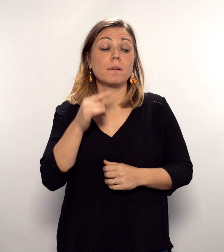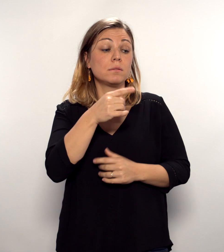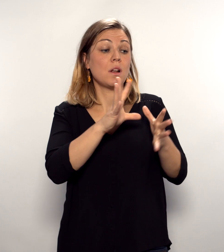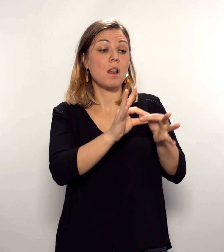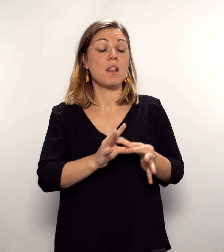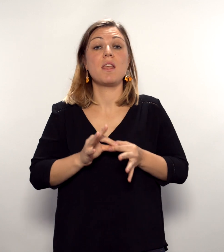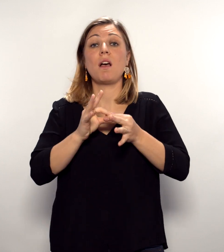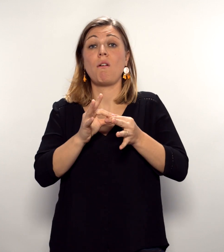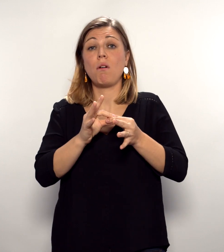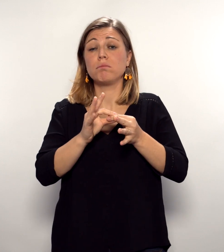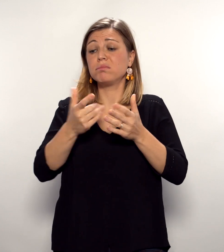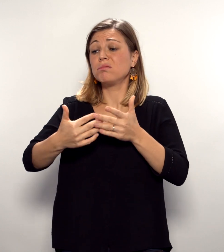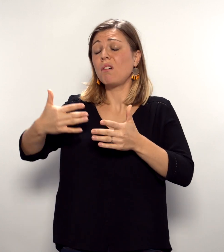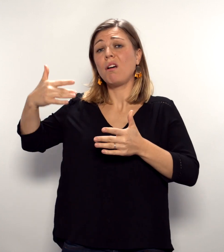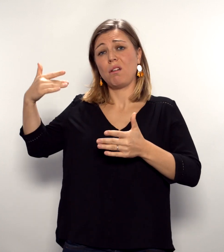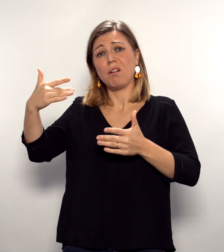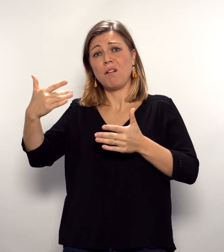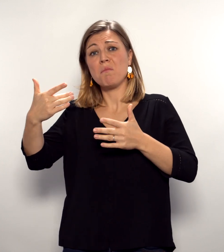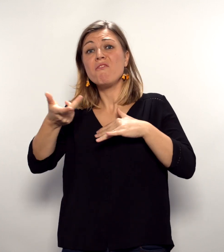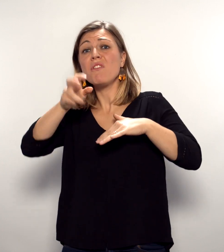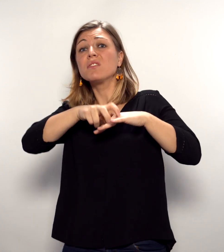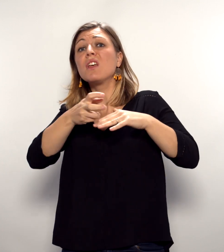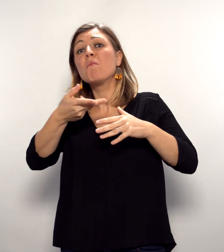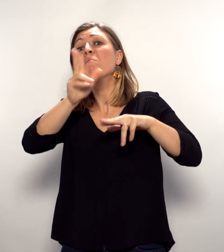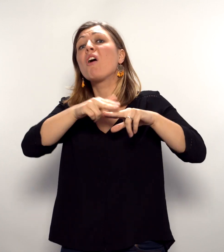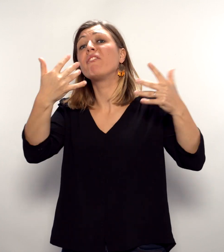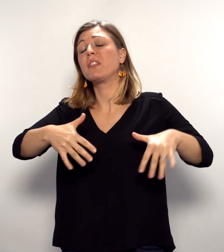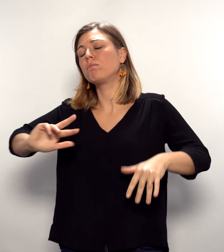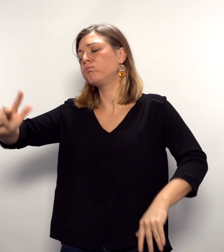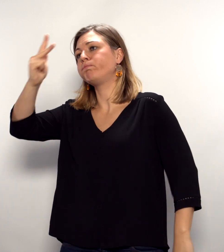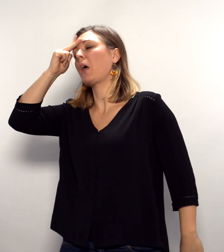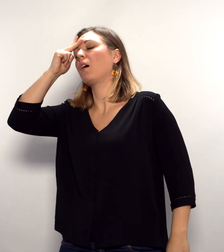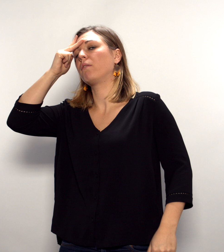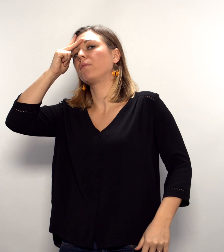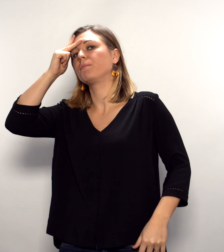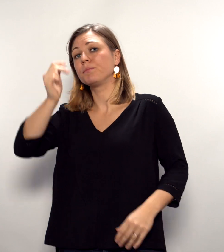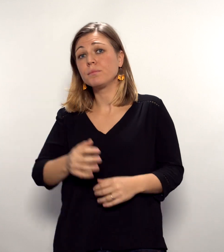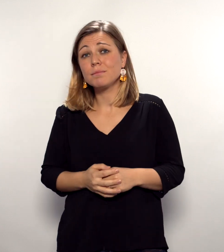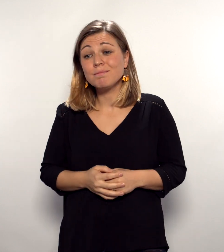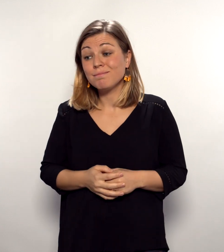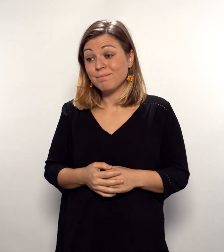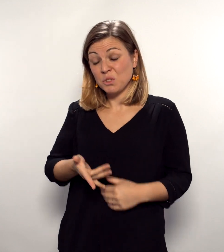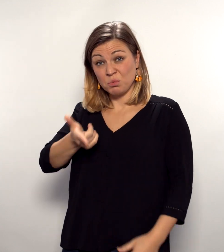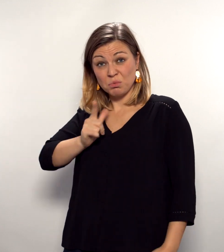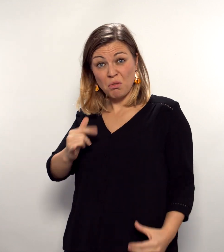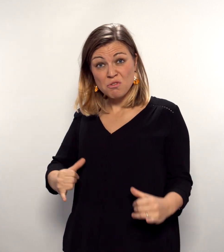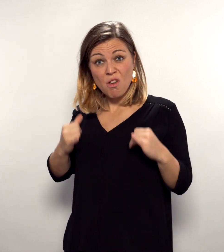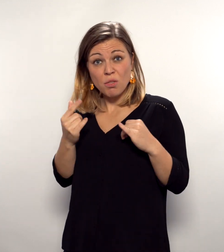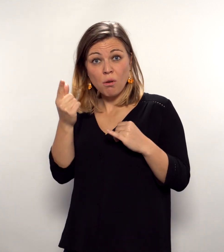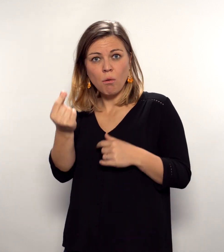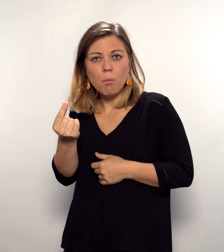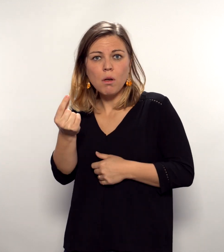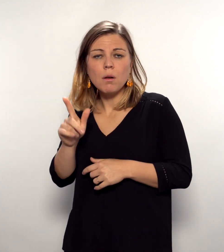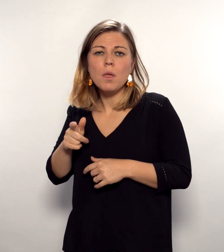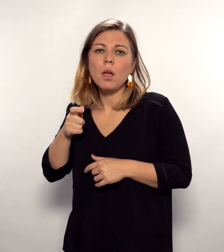étaient reliées à l'incident que j'avais vécu quelques années auparavant. Il est certain que pour un jeune